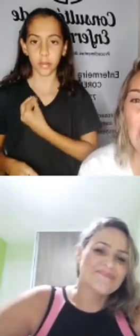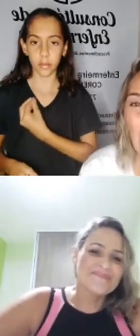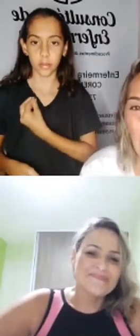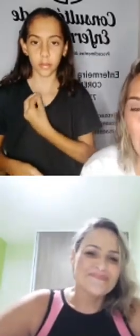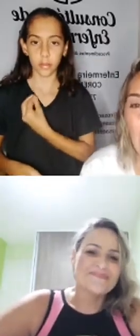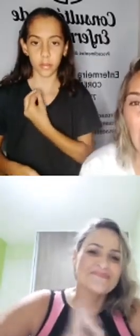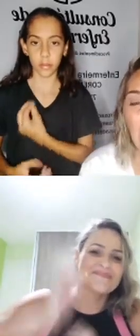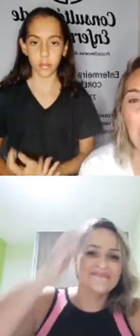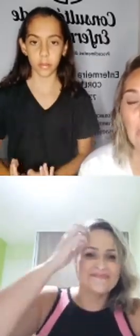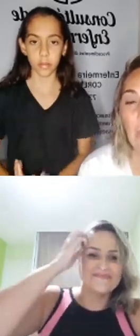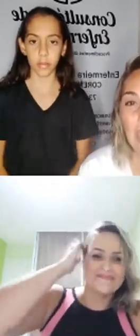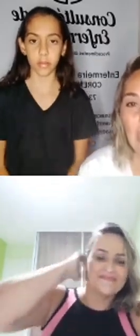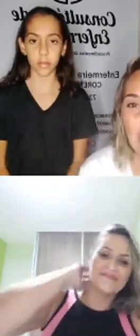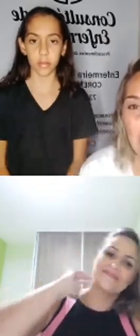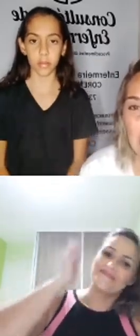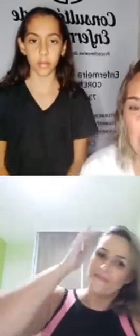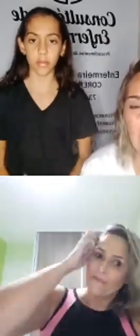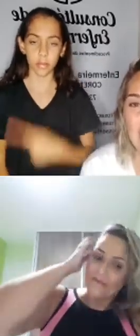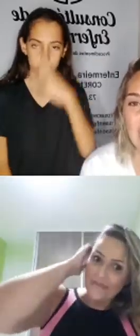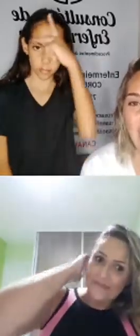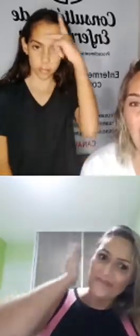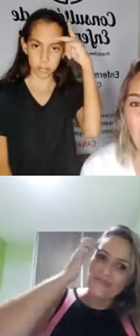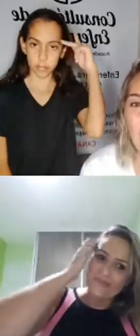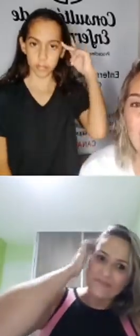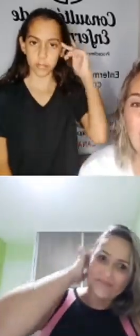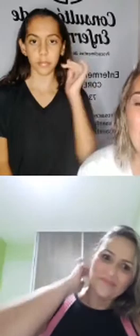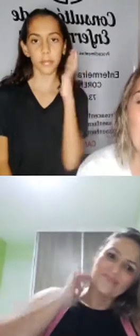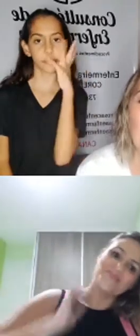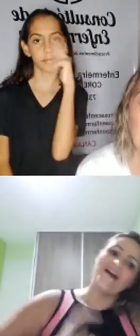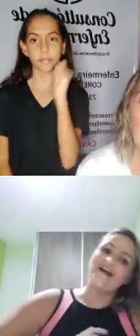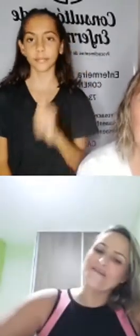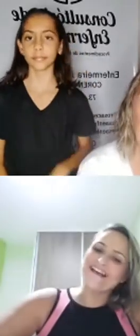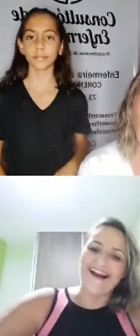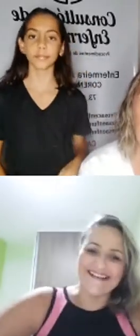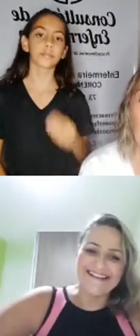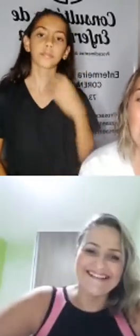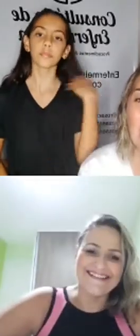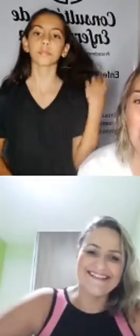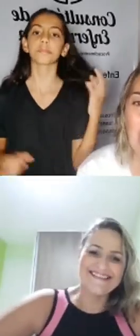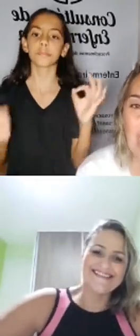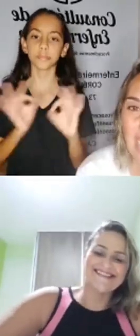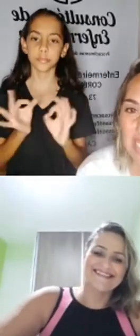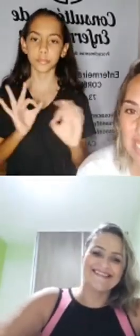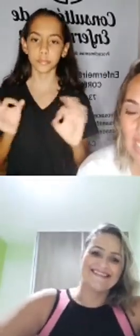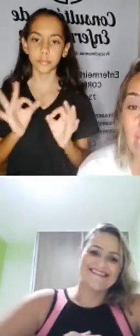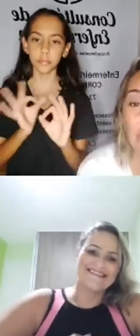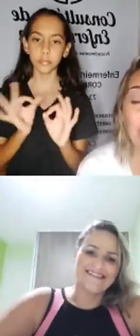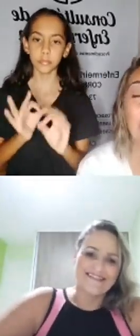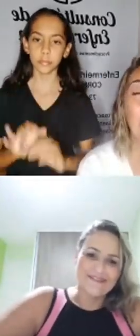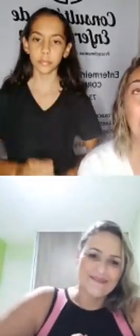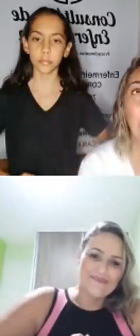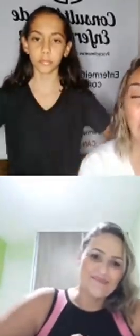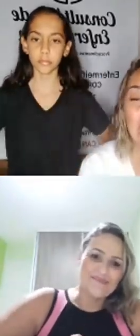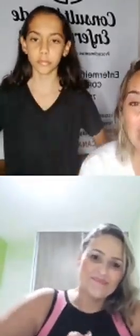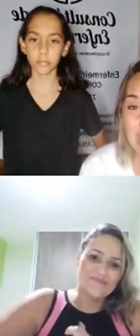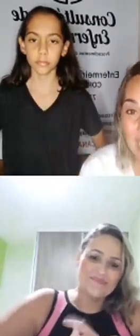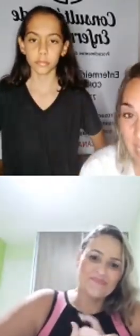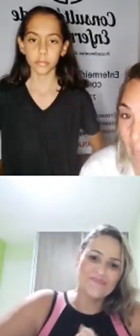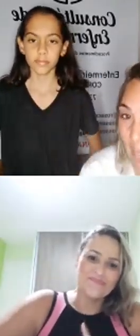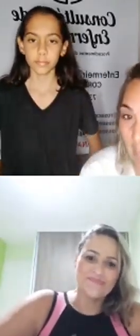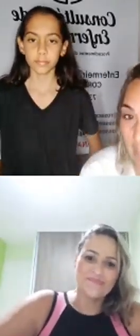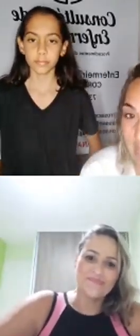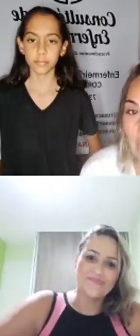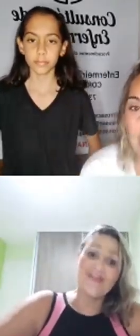Exatamente, que bom. Uma pessoa maravilhosa, especial, né? Eu Ah, tenho obrigada. boas referências, já tive o prazer